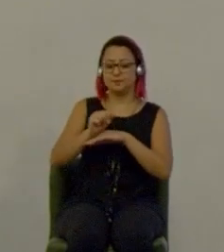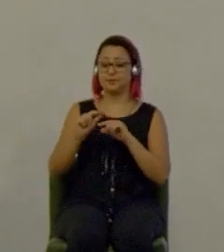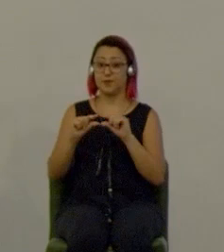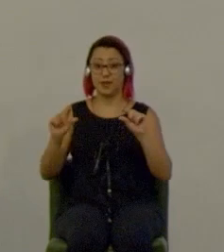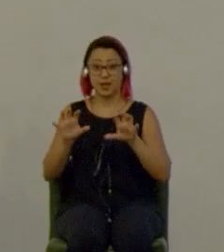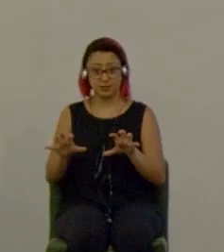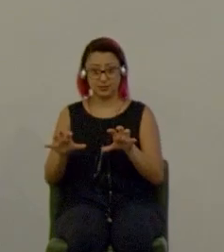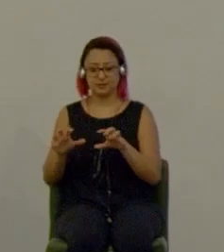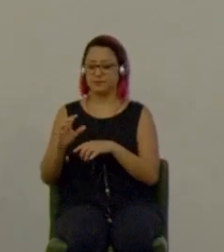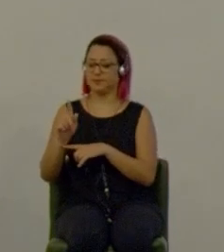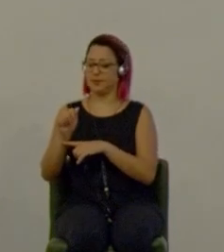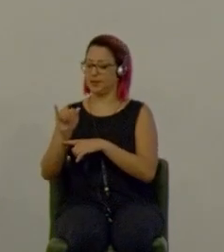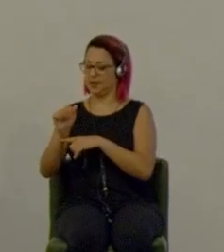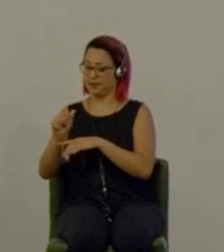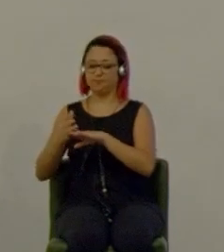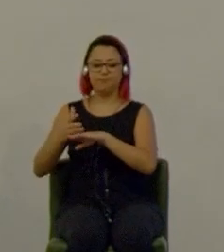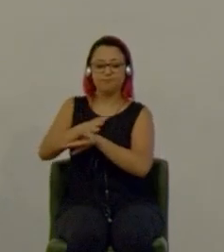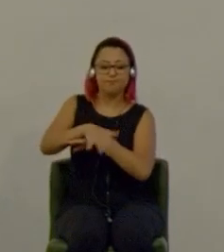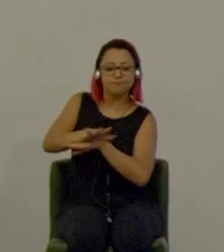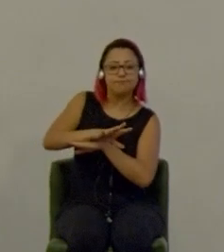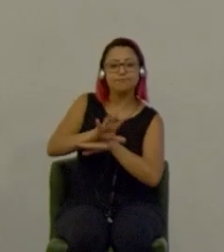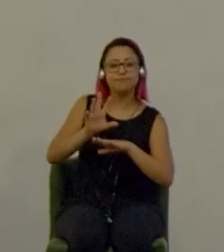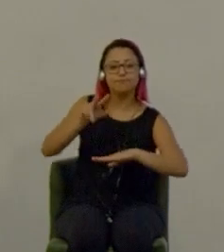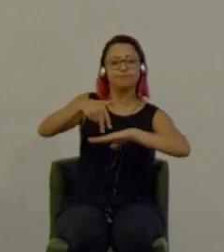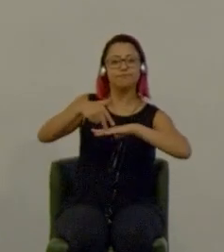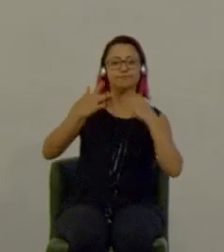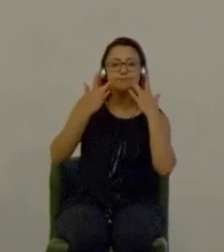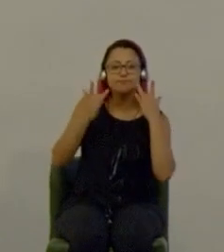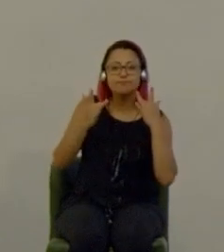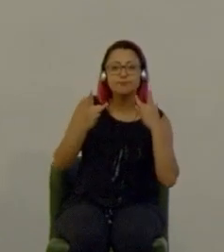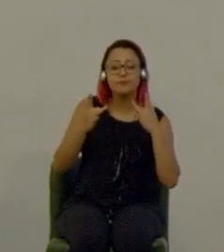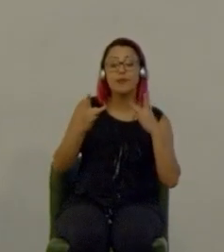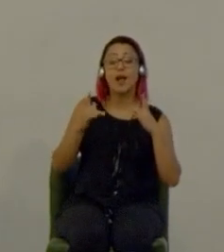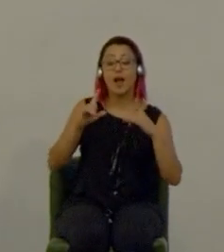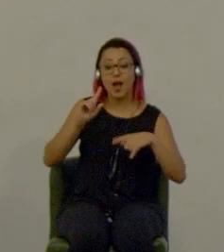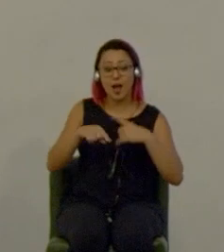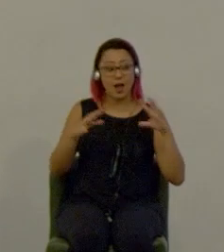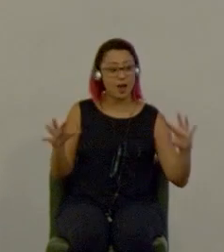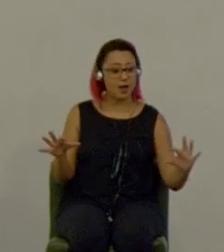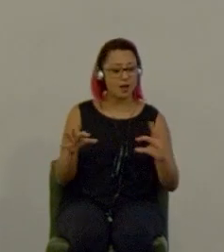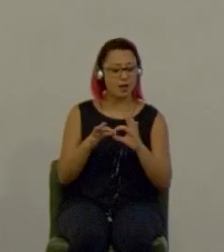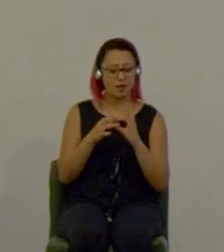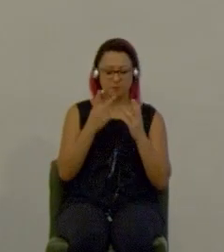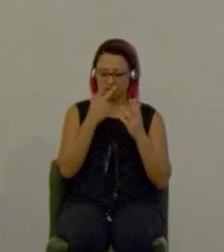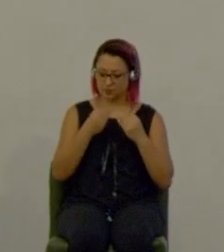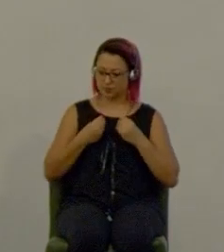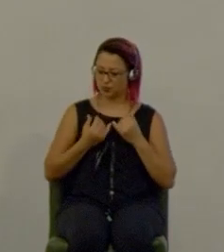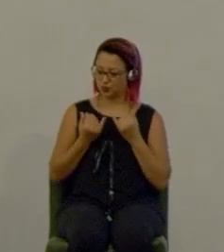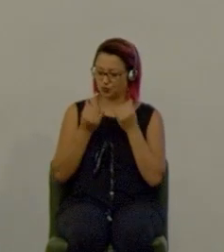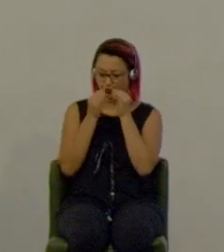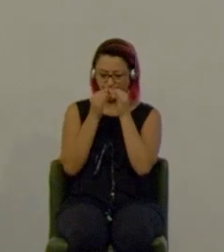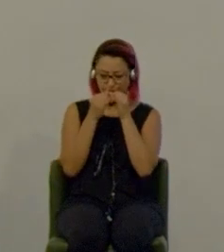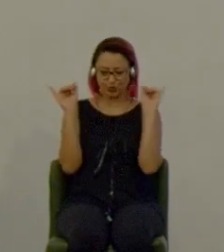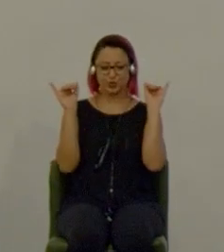parle qui sont réunies. C'est-à-dire que le choc dont tu parles très bien, et j'aimerais qu'on parle après de cosmogramme, mais le